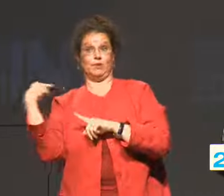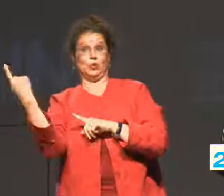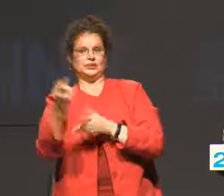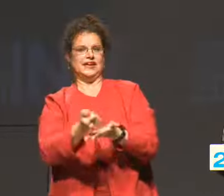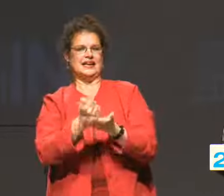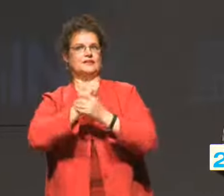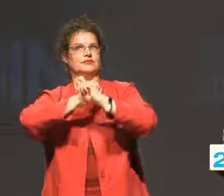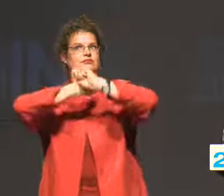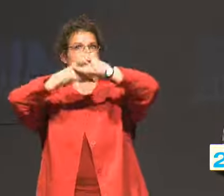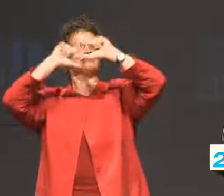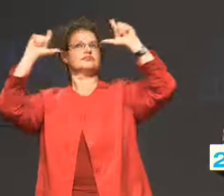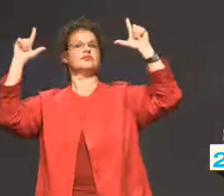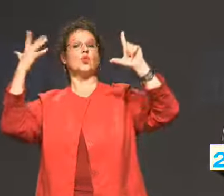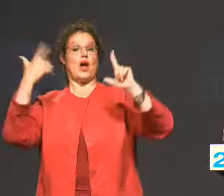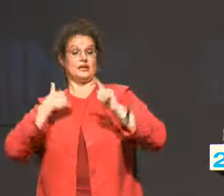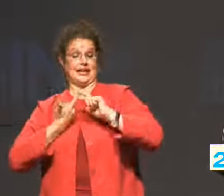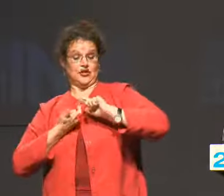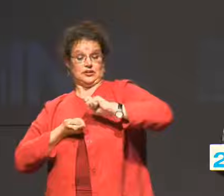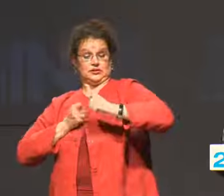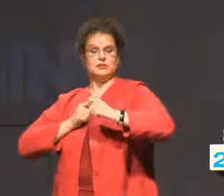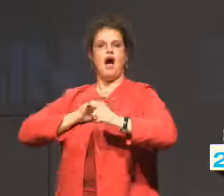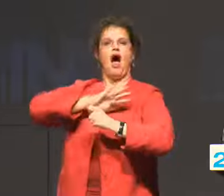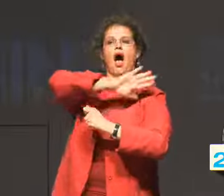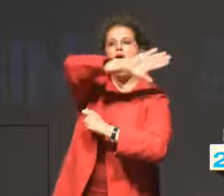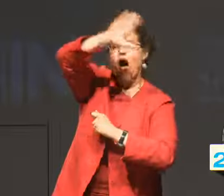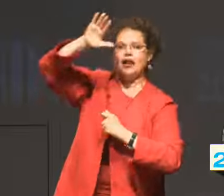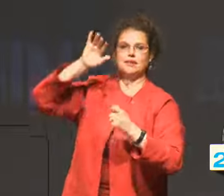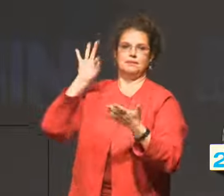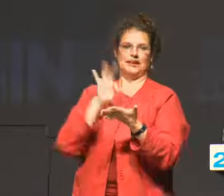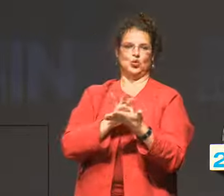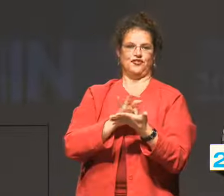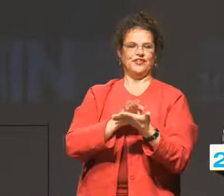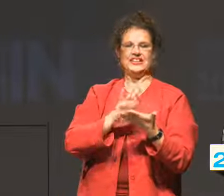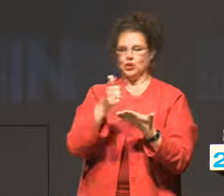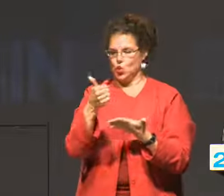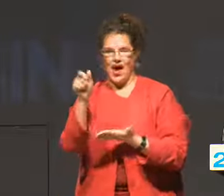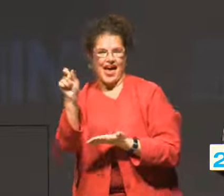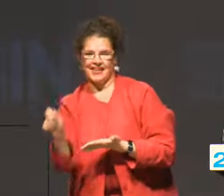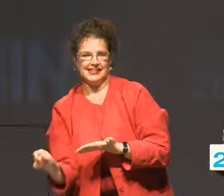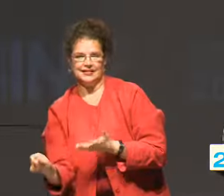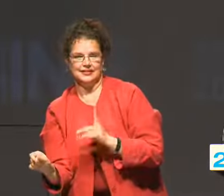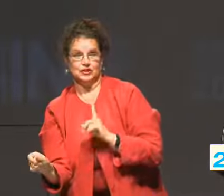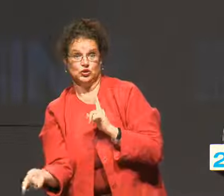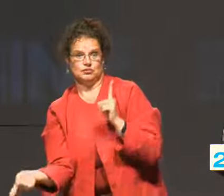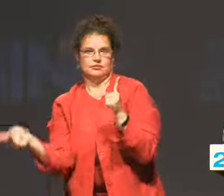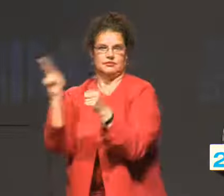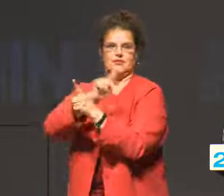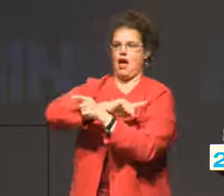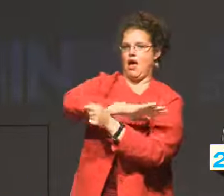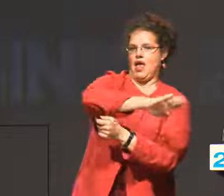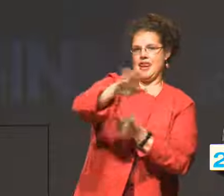Alles steht in gegenseitiger Abhängigkeit, beeinflusst sich gegenseitig und somit sind immer